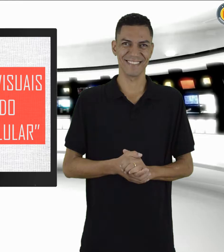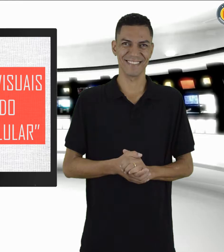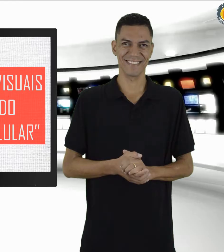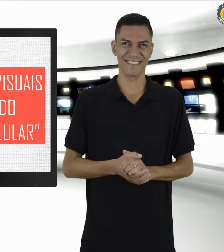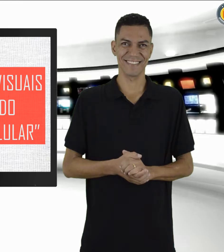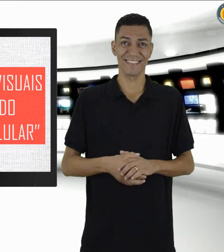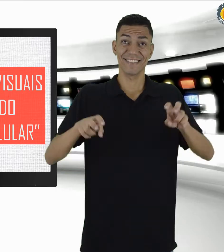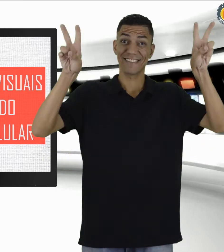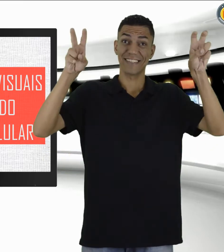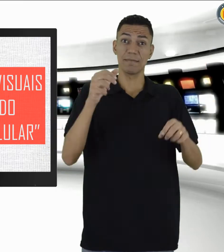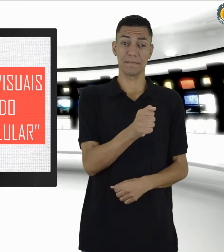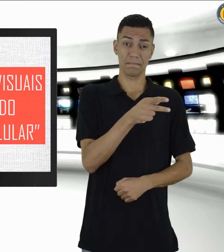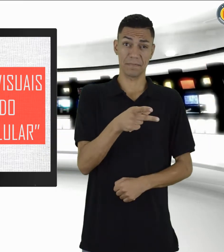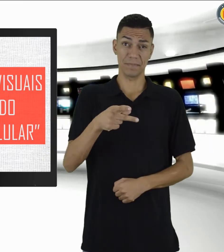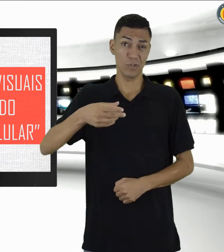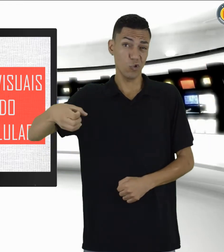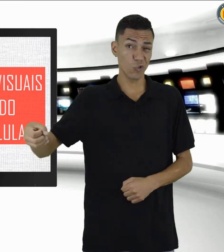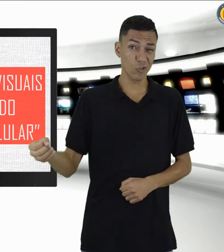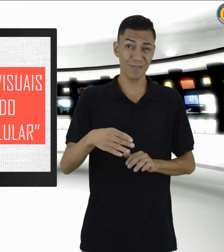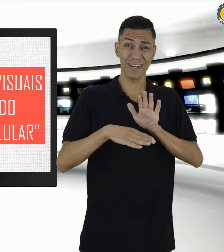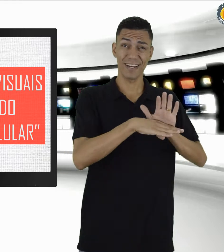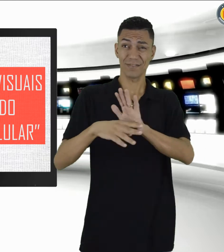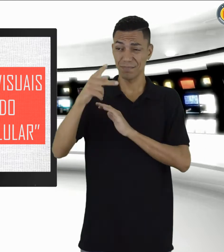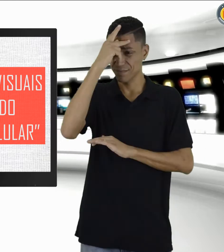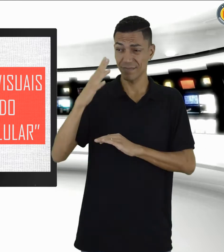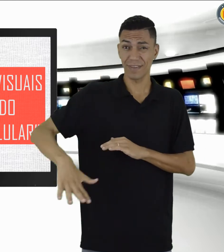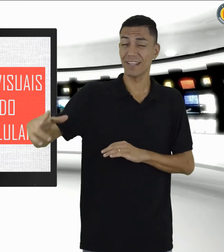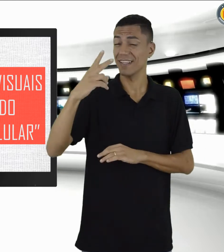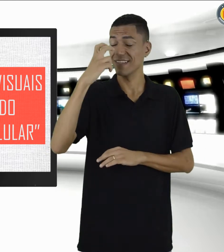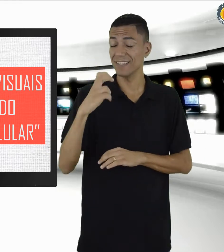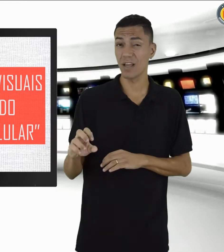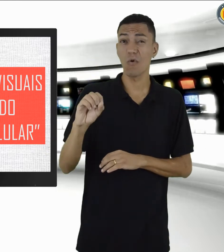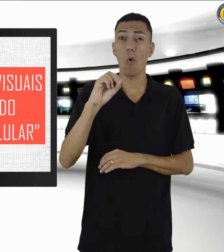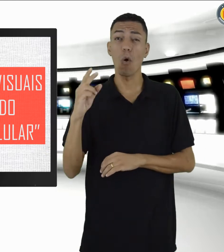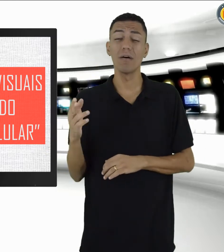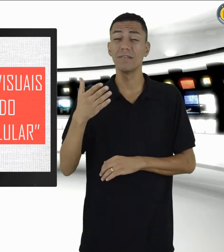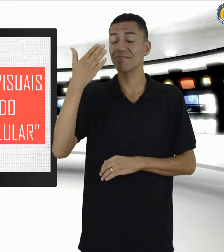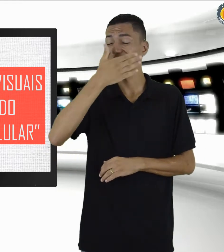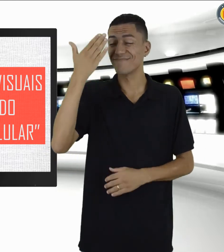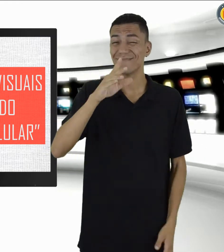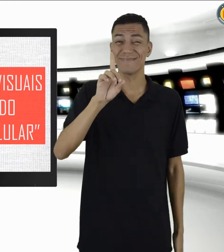O aplicativo ajuda deficientes visuais a enxergarem o mundo apenas apontando o celular.